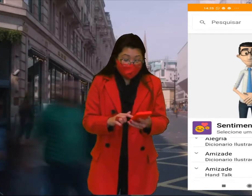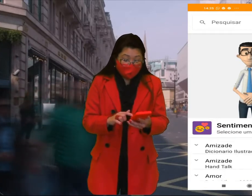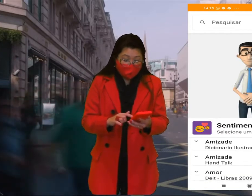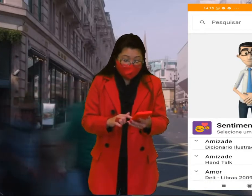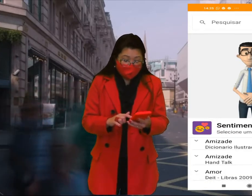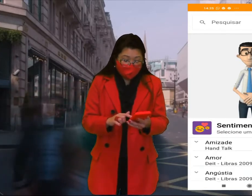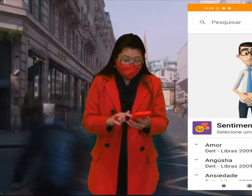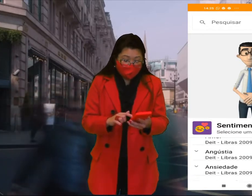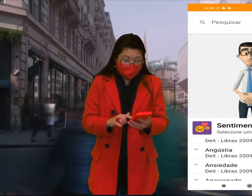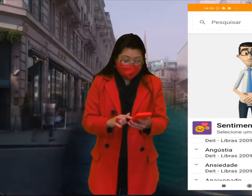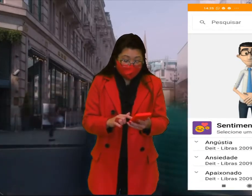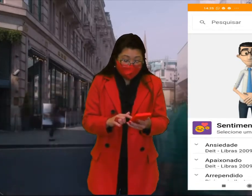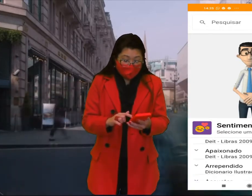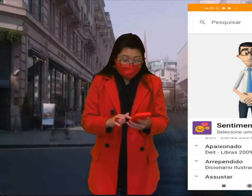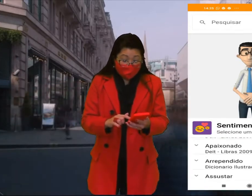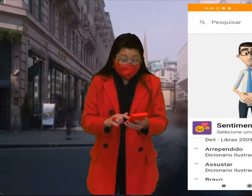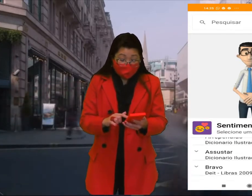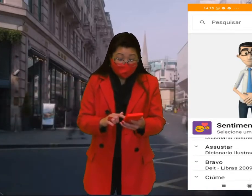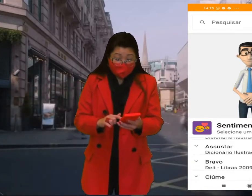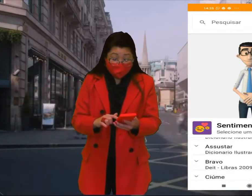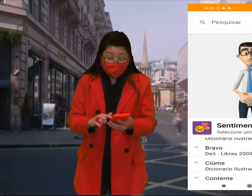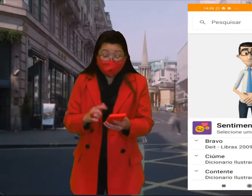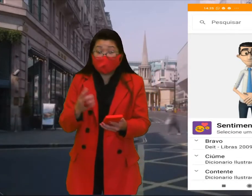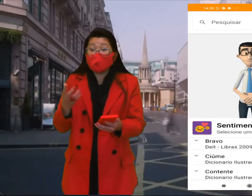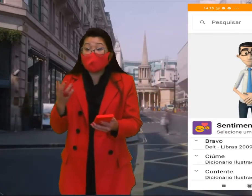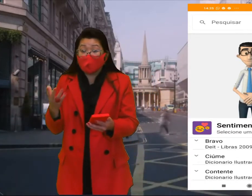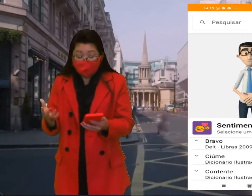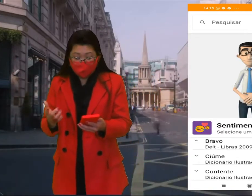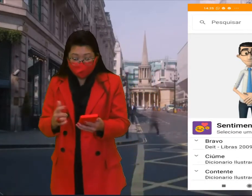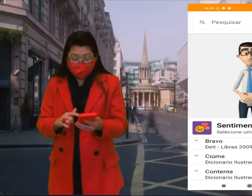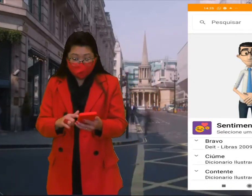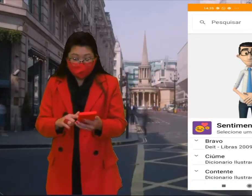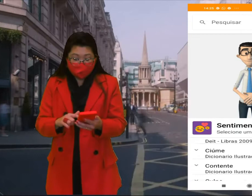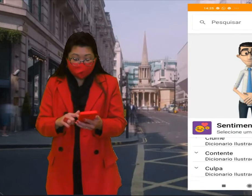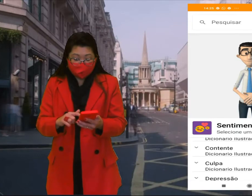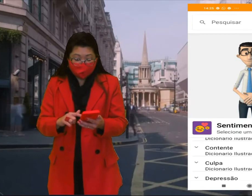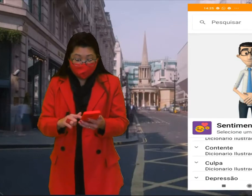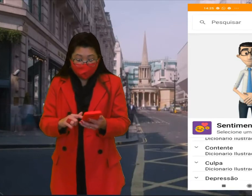vários, né? Vários vocabulários referentes a